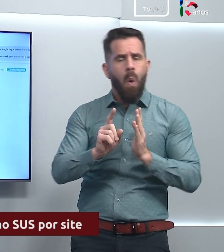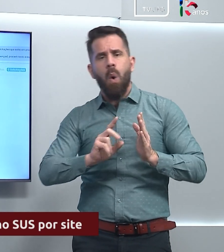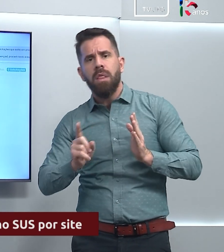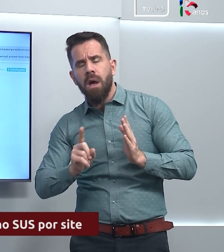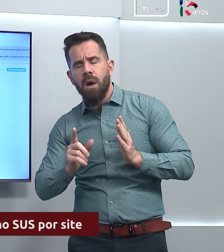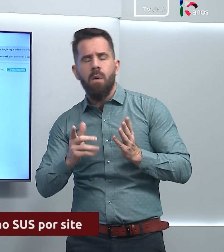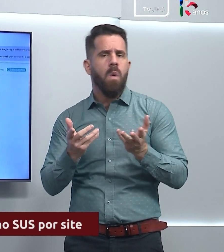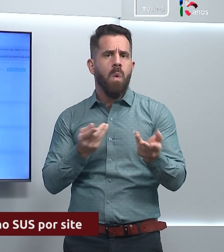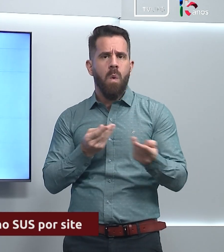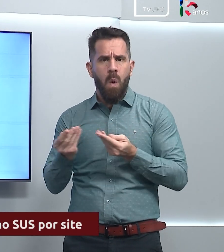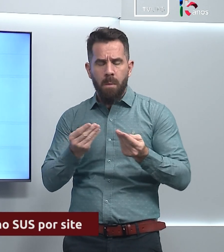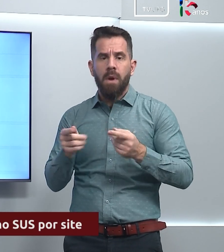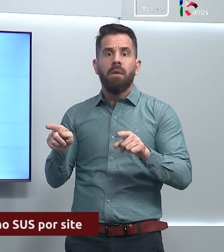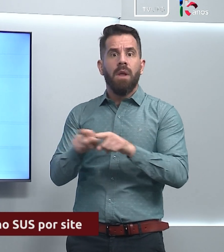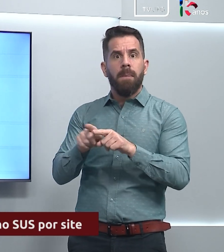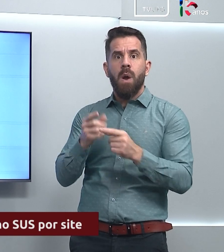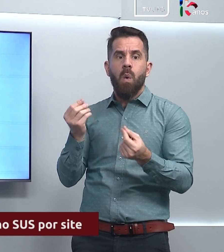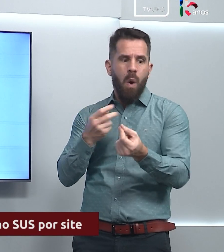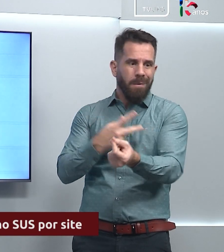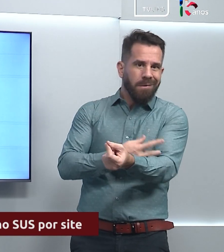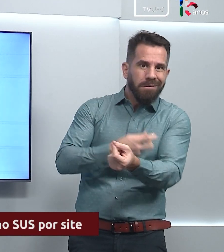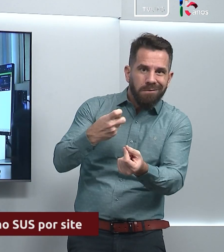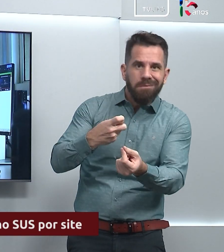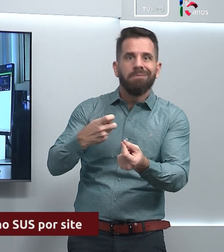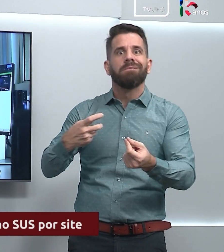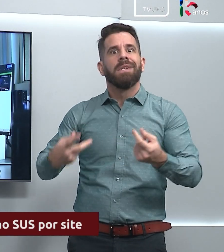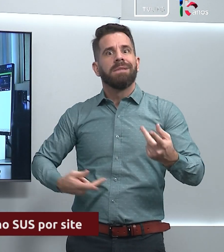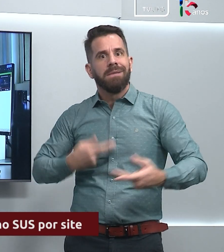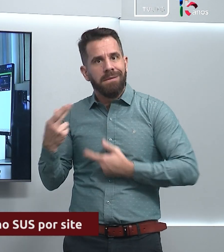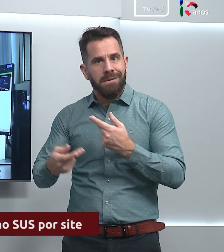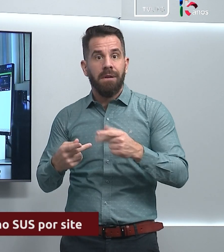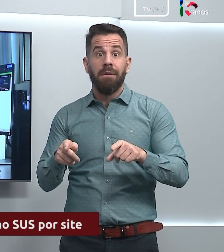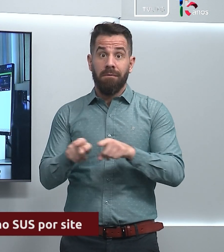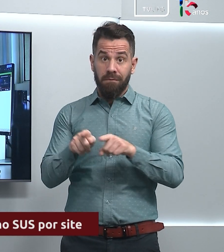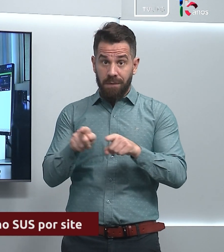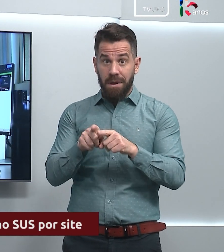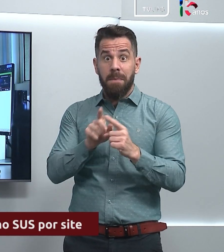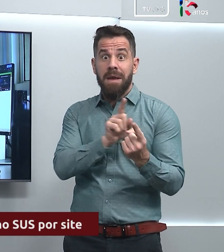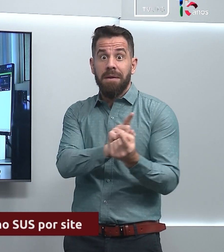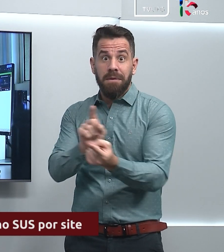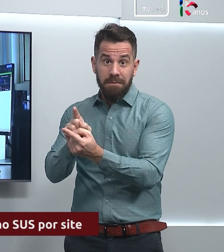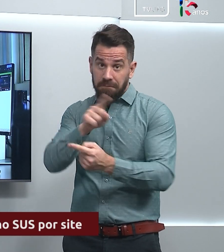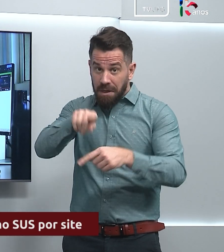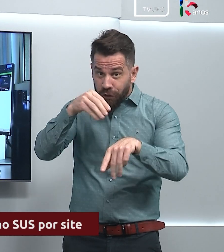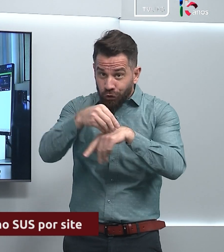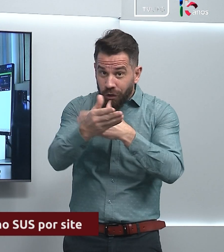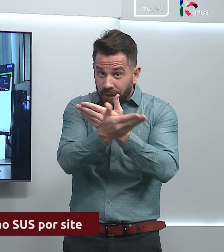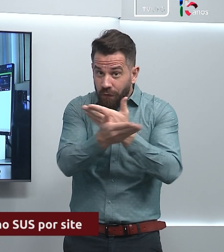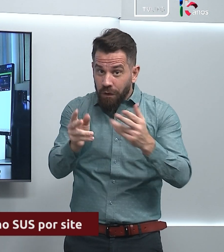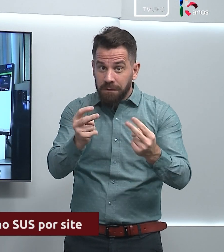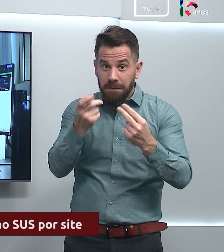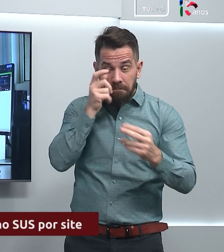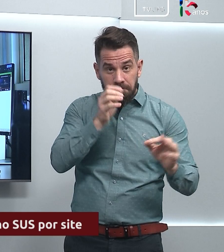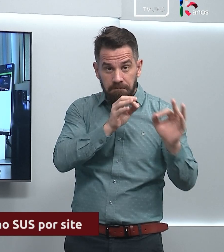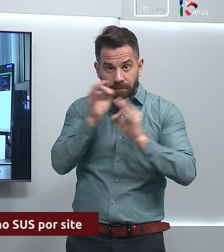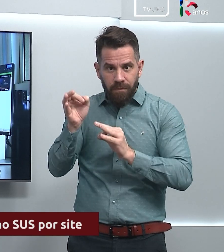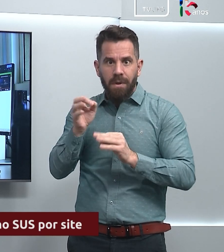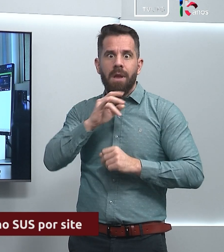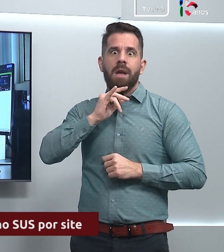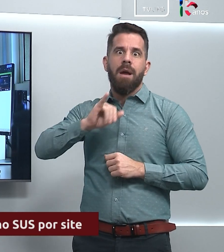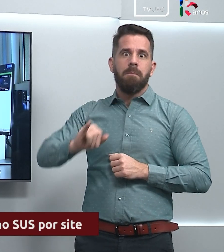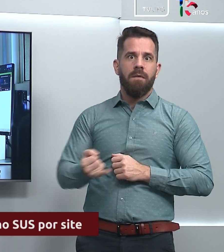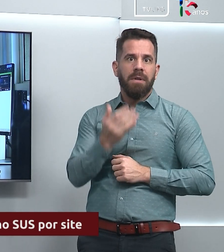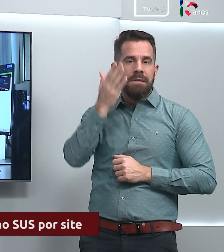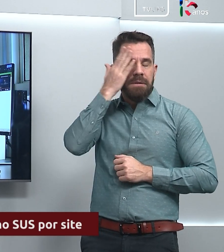consultas exames e cirurgias fica aí a dica para você que nos assiste já aproveita para consultar a